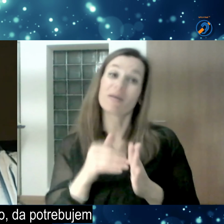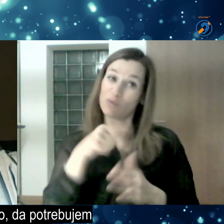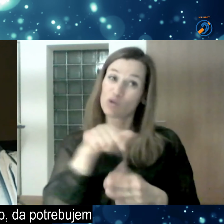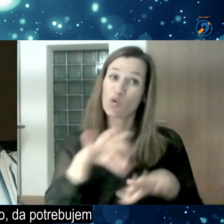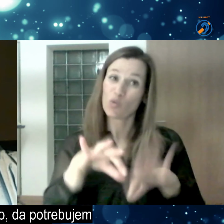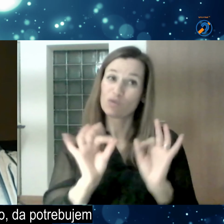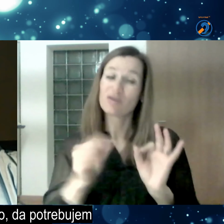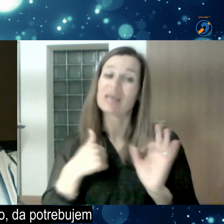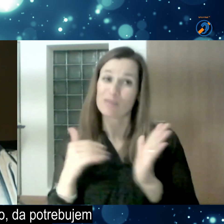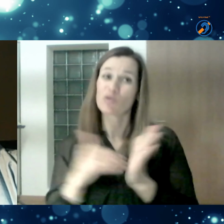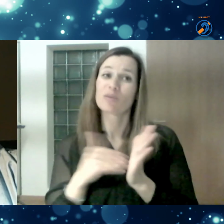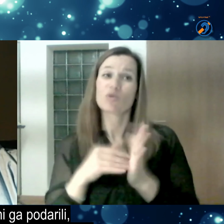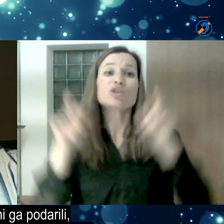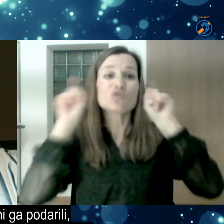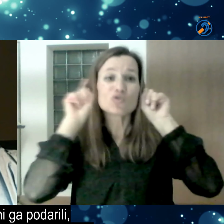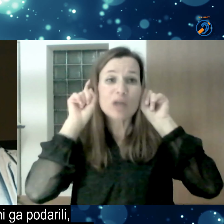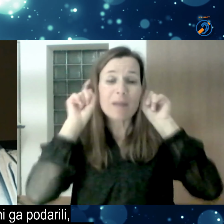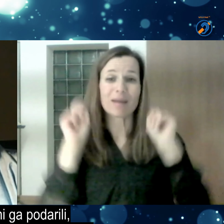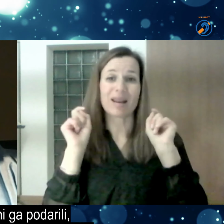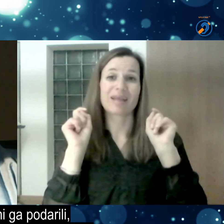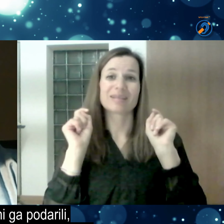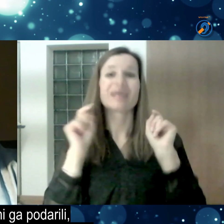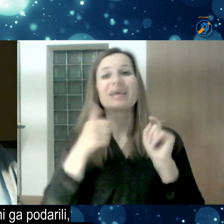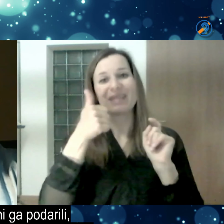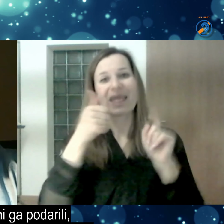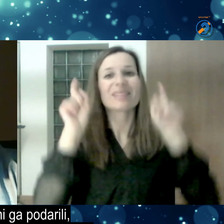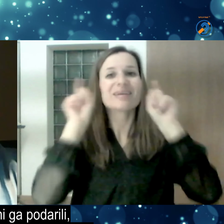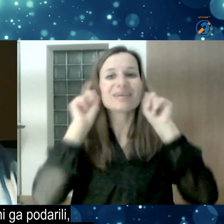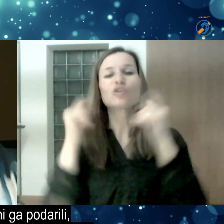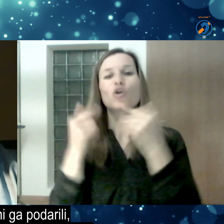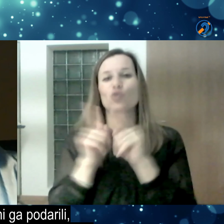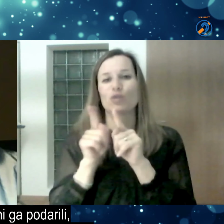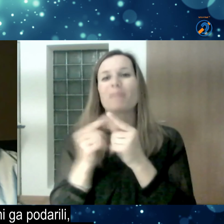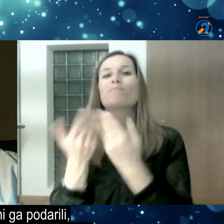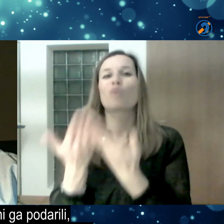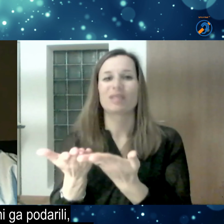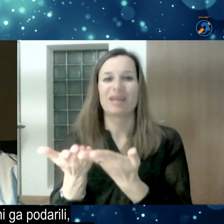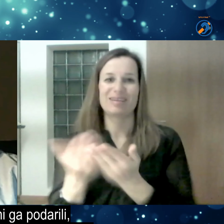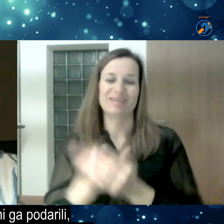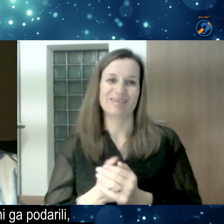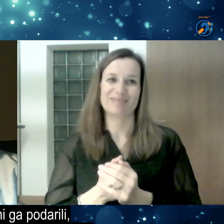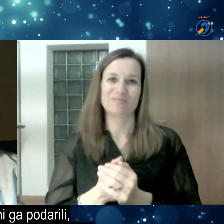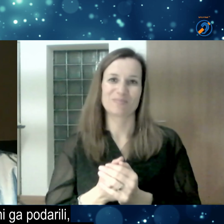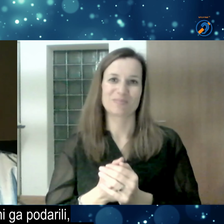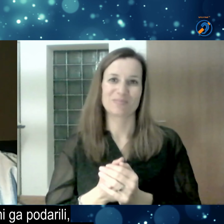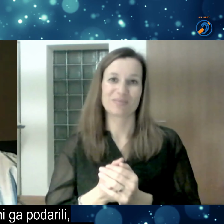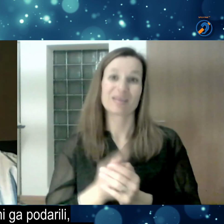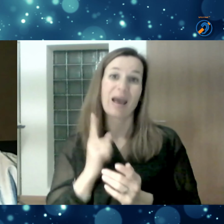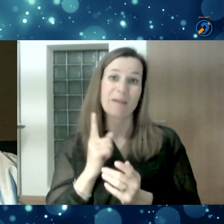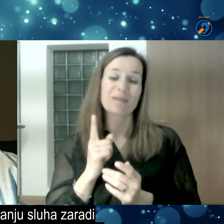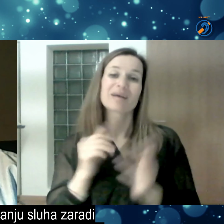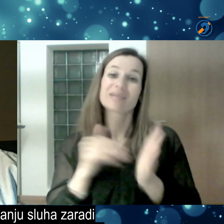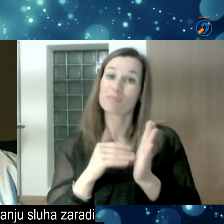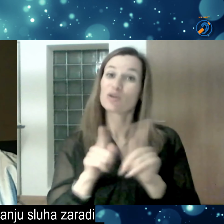prav slušni aparat in so mi ga eni izvod tudi podarili, s tem, da jim sprotno